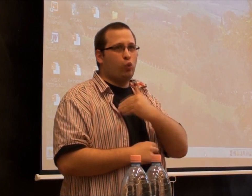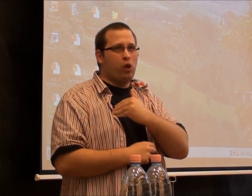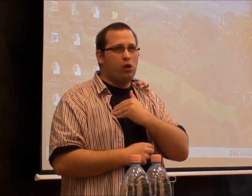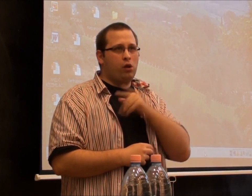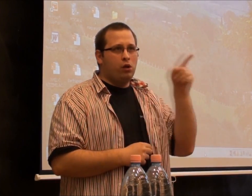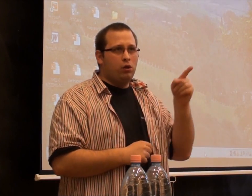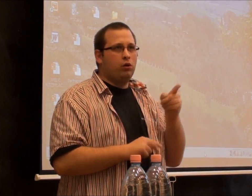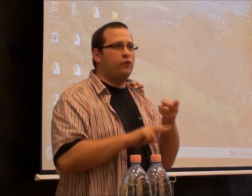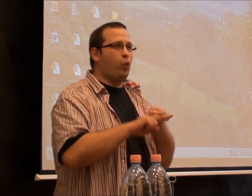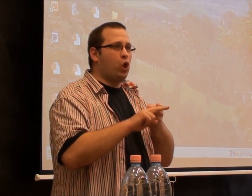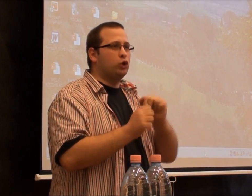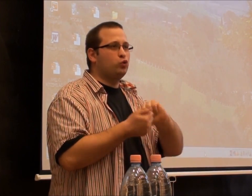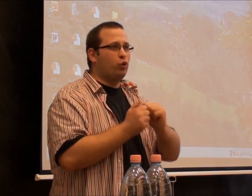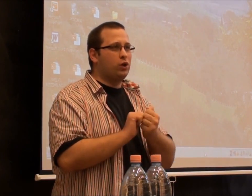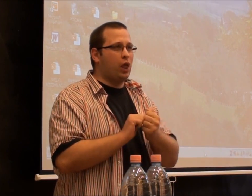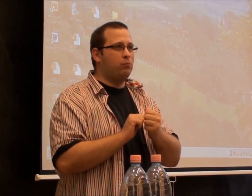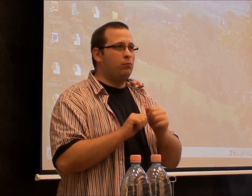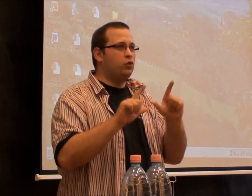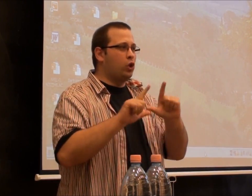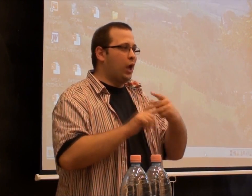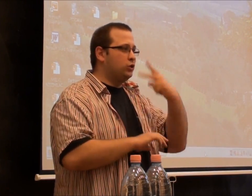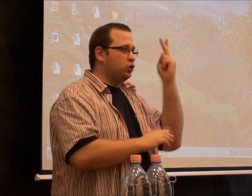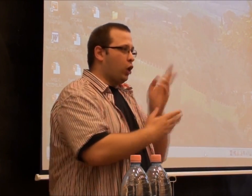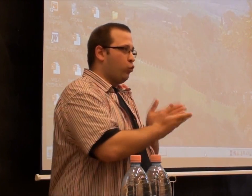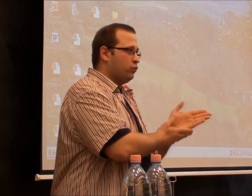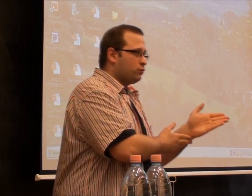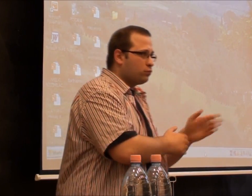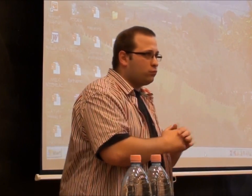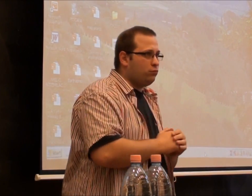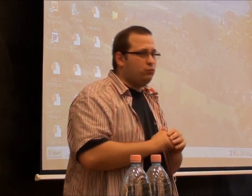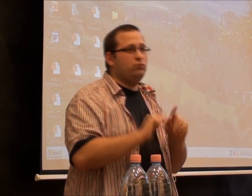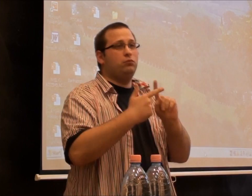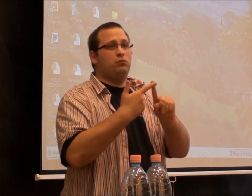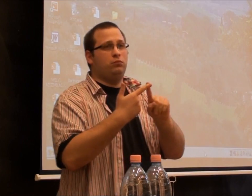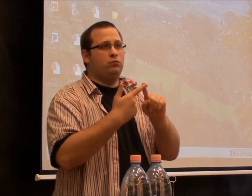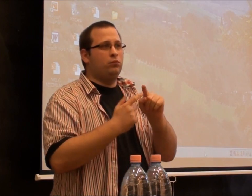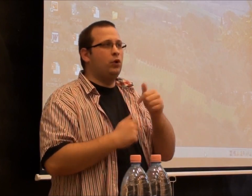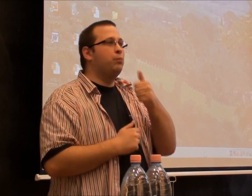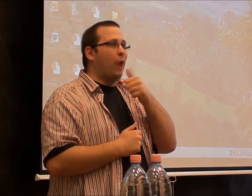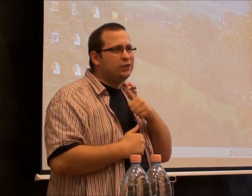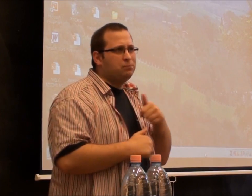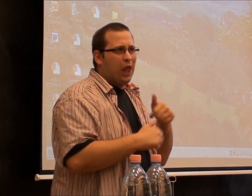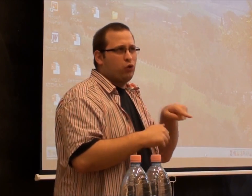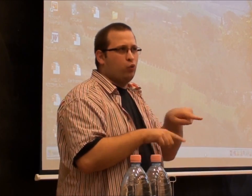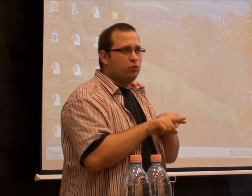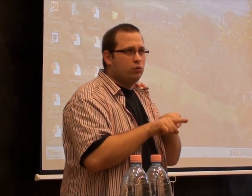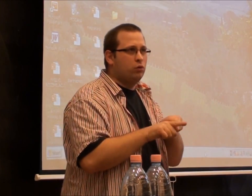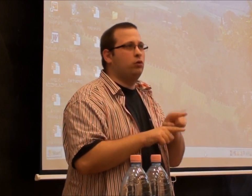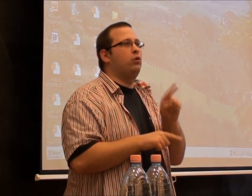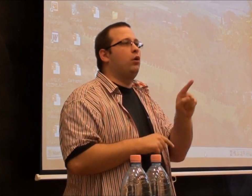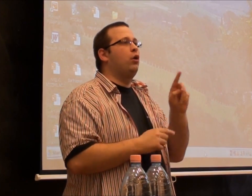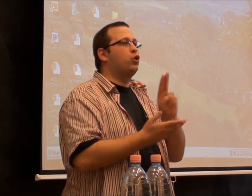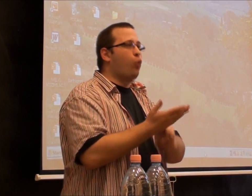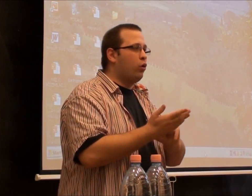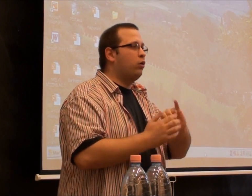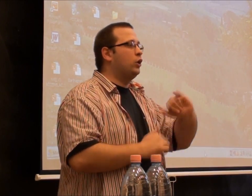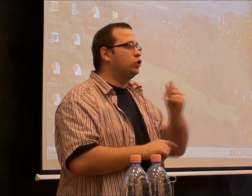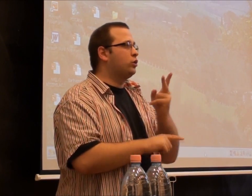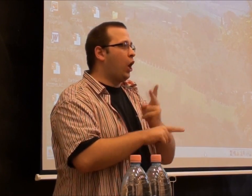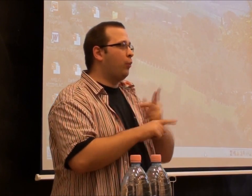Berzsenyi Dániel Főiskola, ott földrajz történelem szakon tanultam, a másik pedig szintúgy a Pázmányon jog